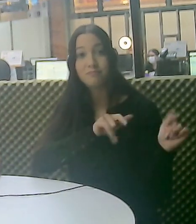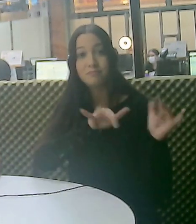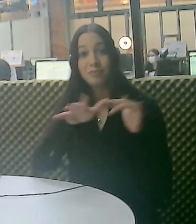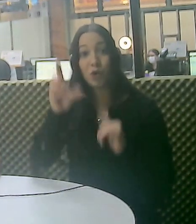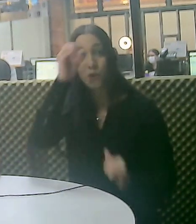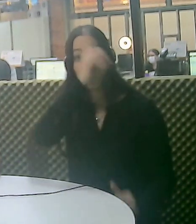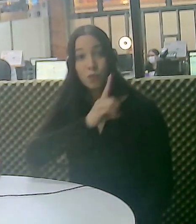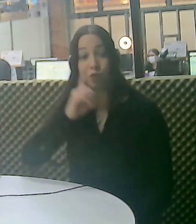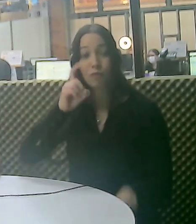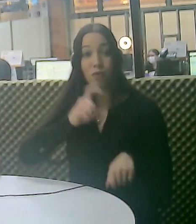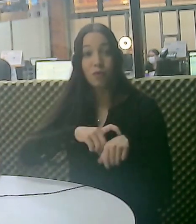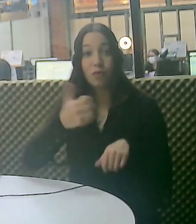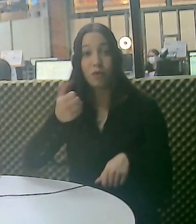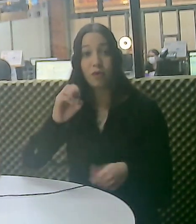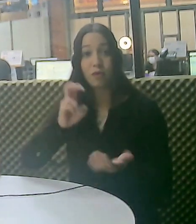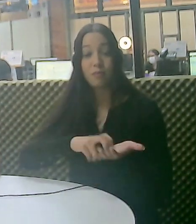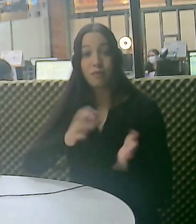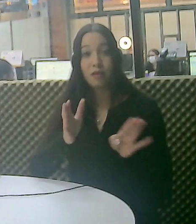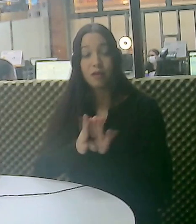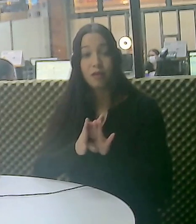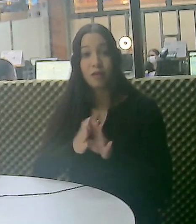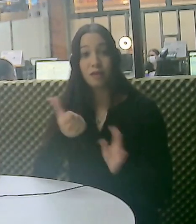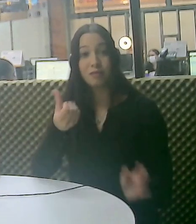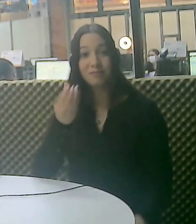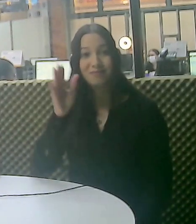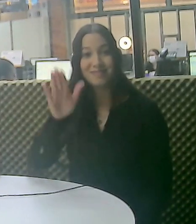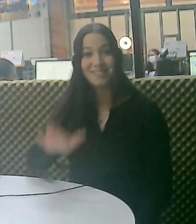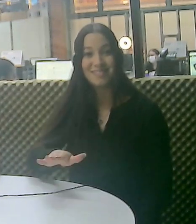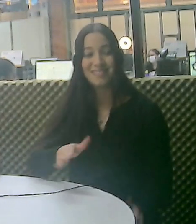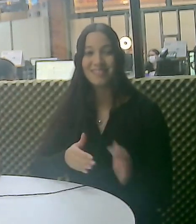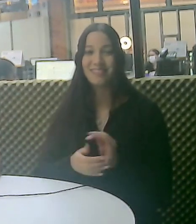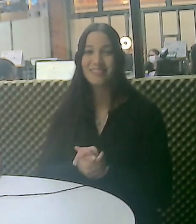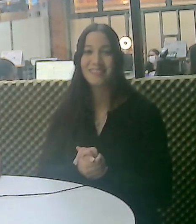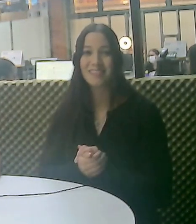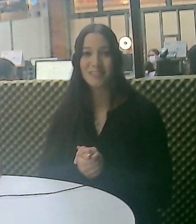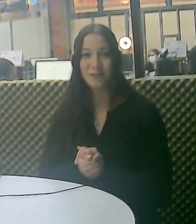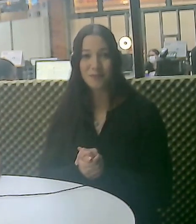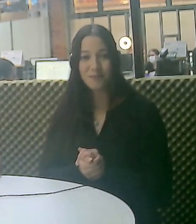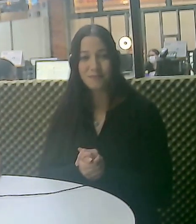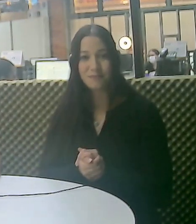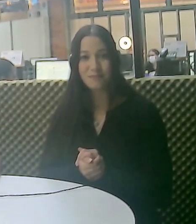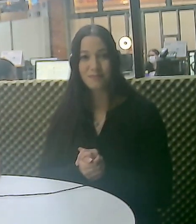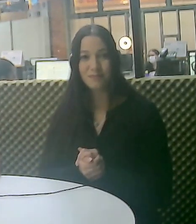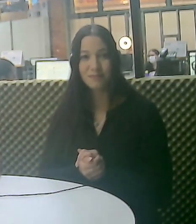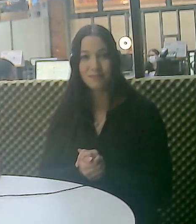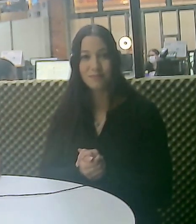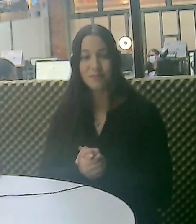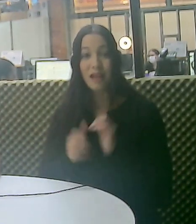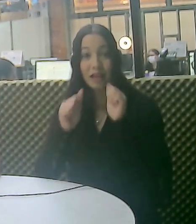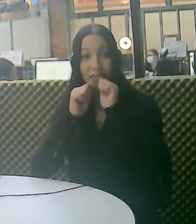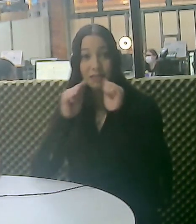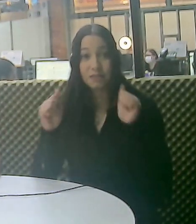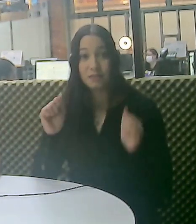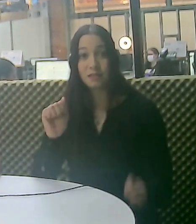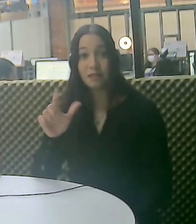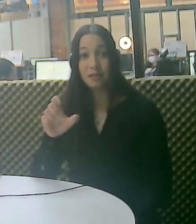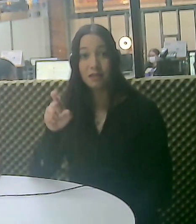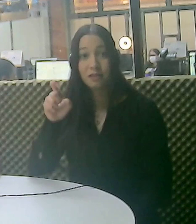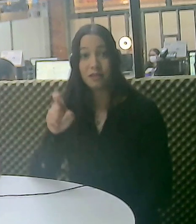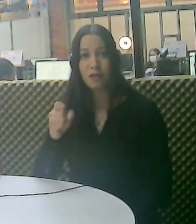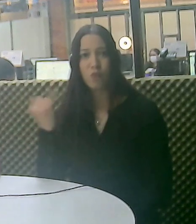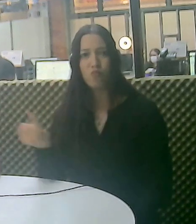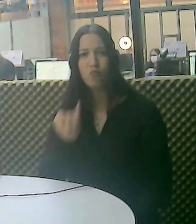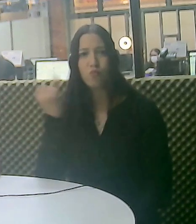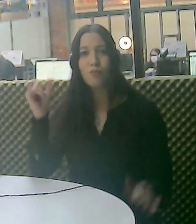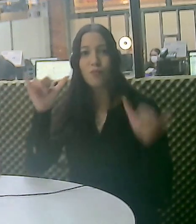domingos, das 10 da manhã até as 4 da tarde. O nosso assessor Alex Rocha tem um recado